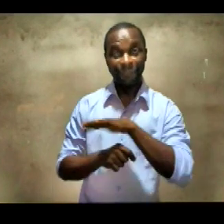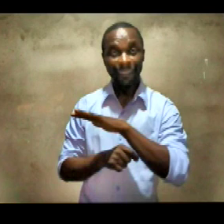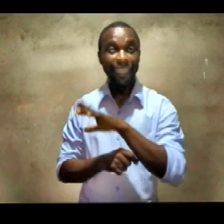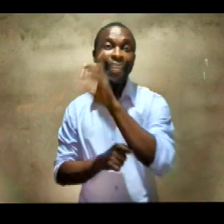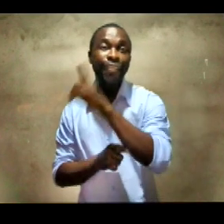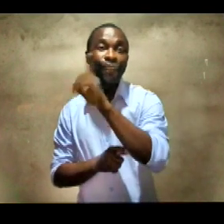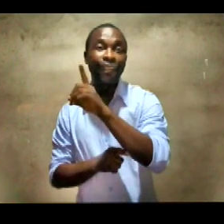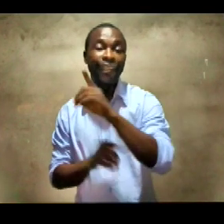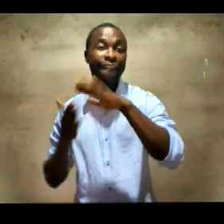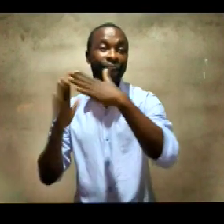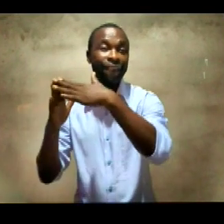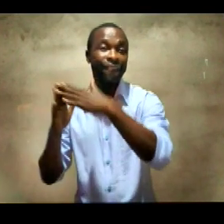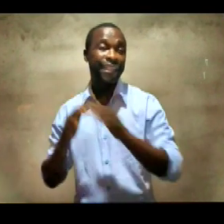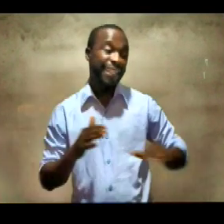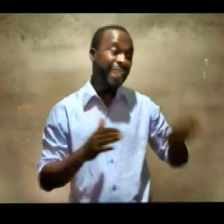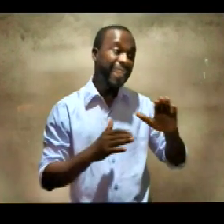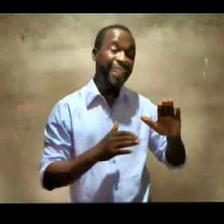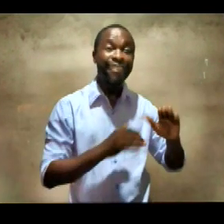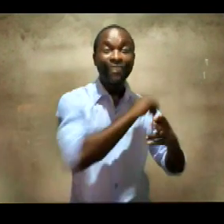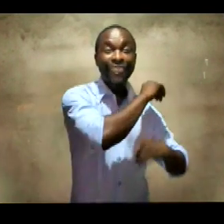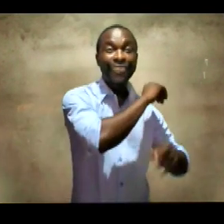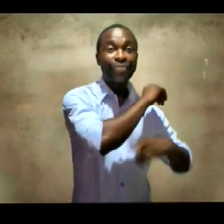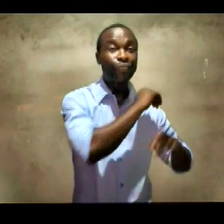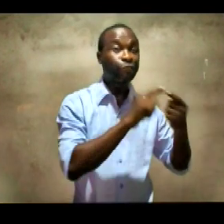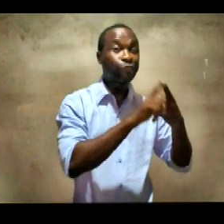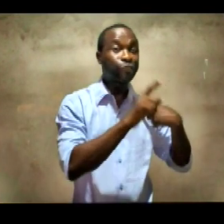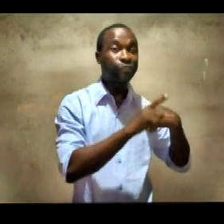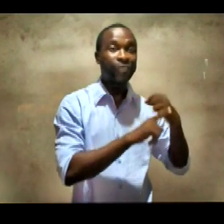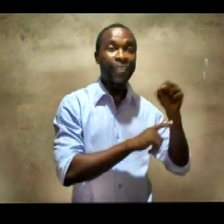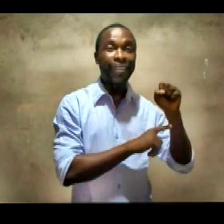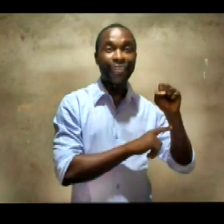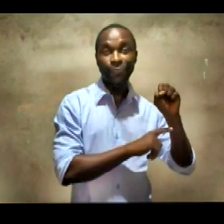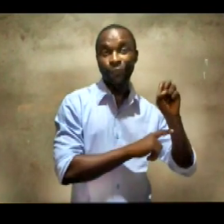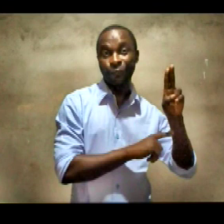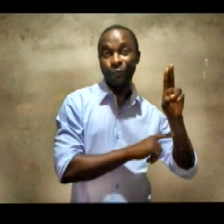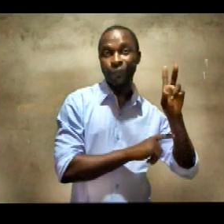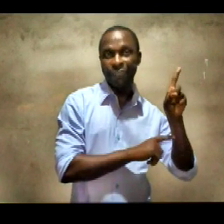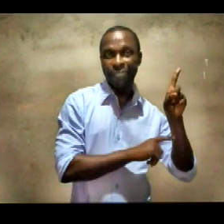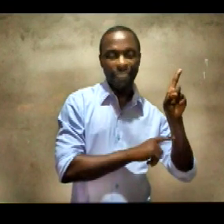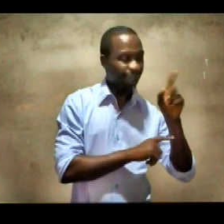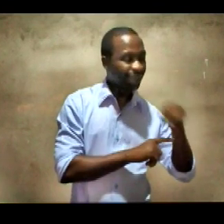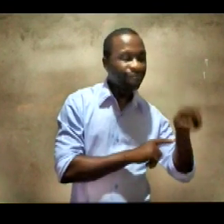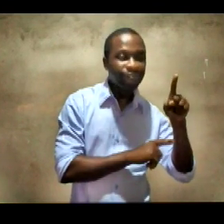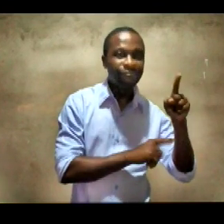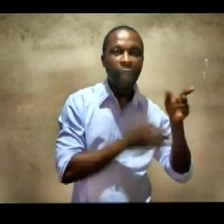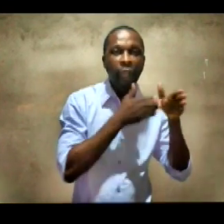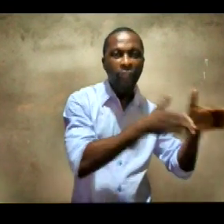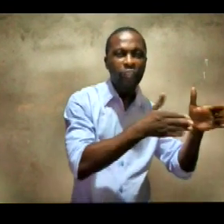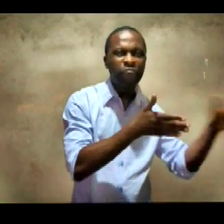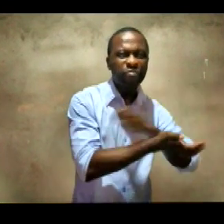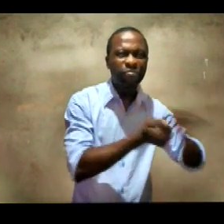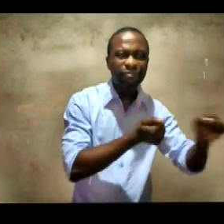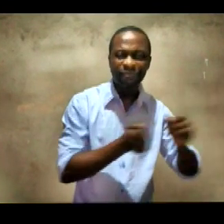la ville de Douala, progressivement désenclavée, avec la signature ce mardi de l'une italienne et l'autre canadienne,